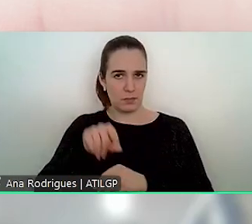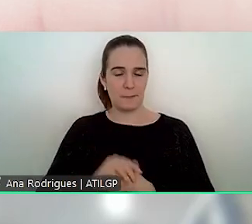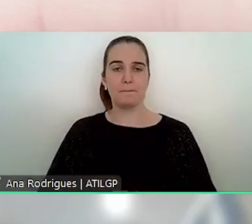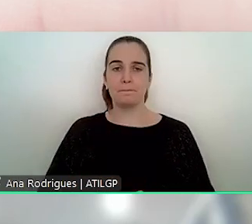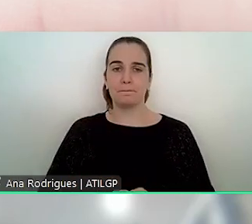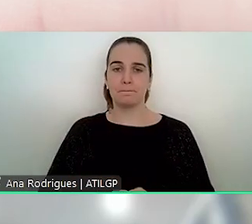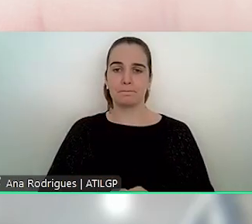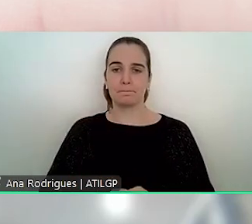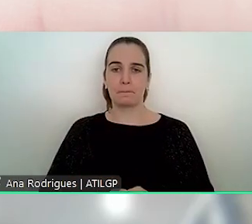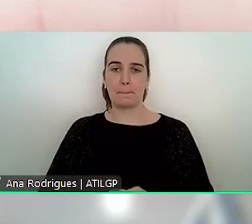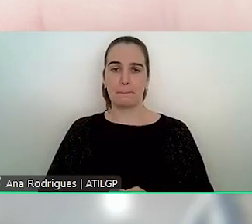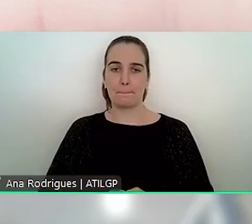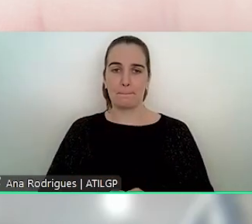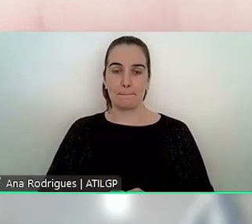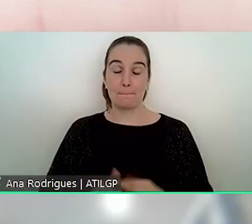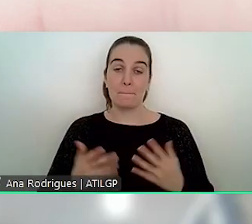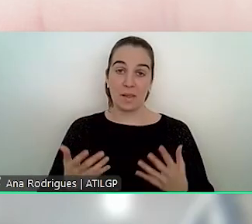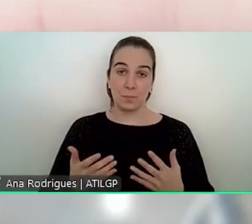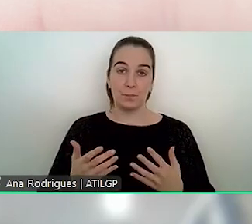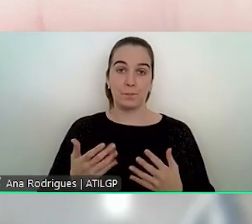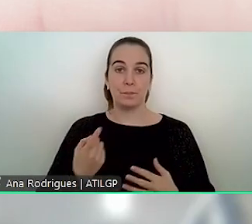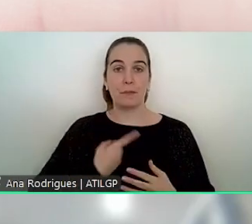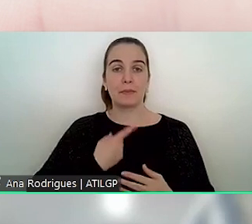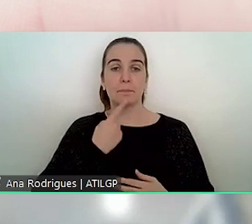Assim sendo, temos que perceber que